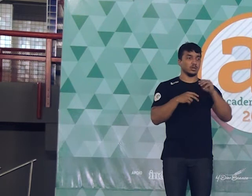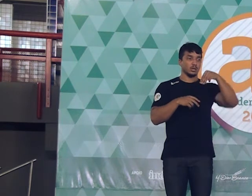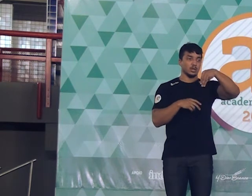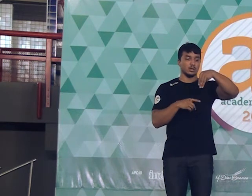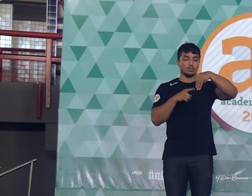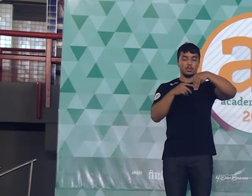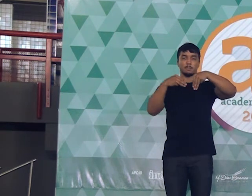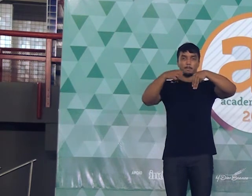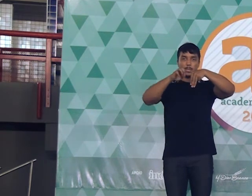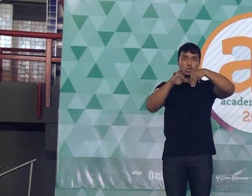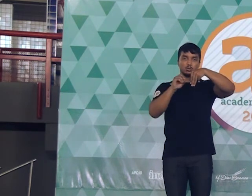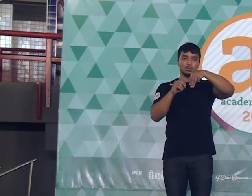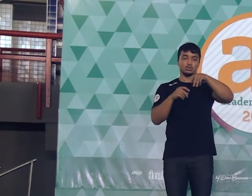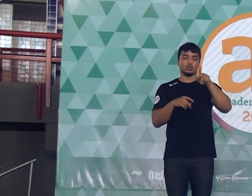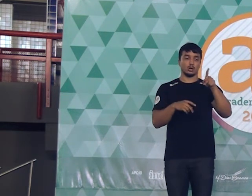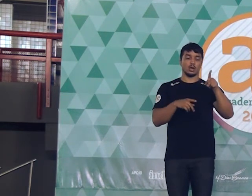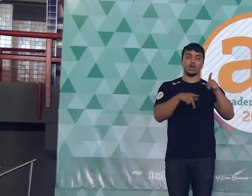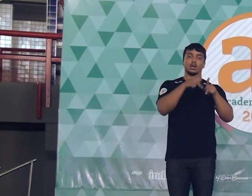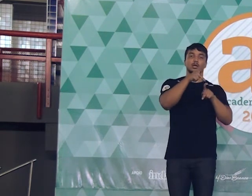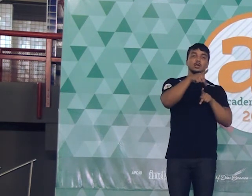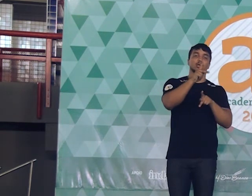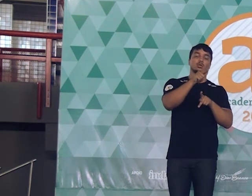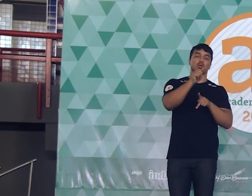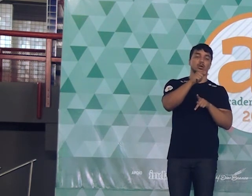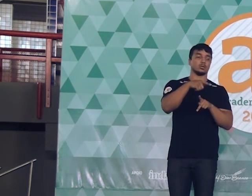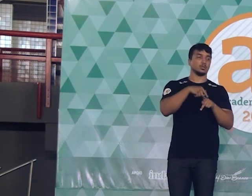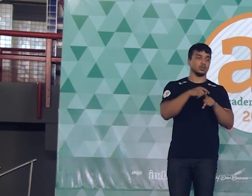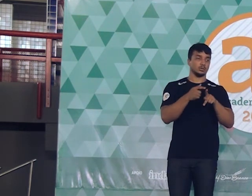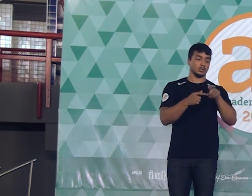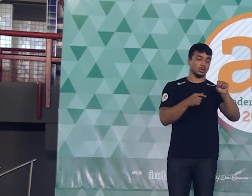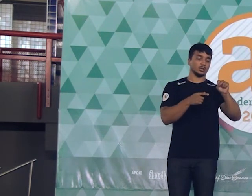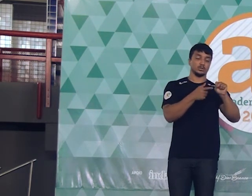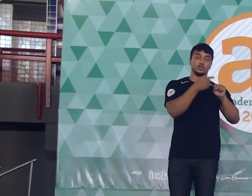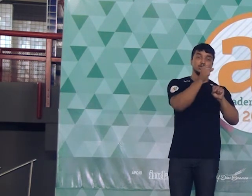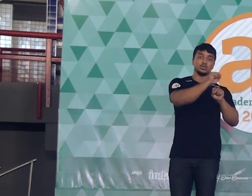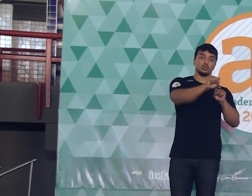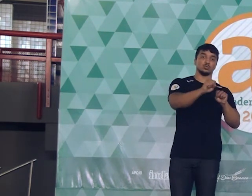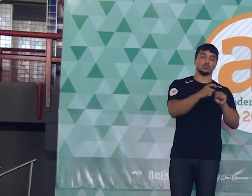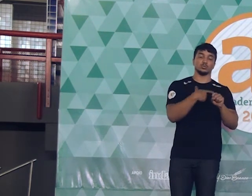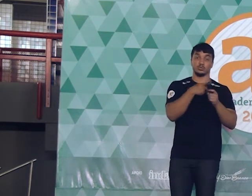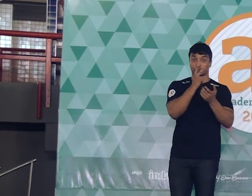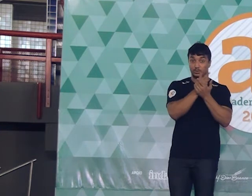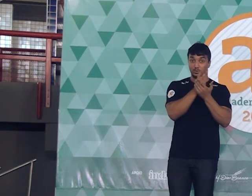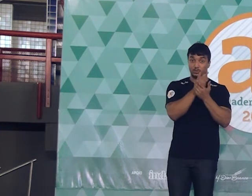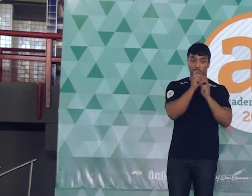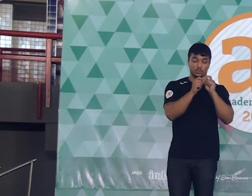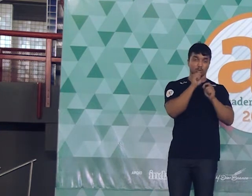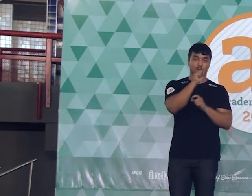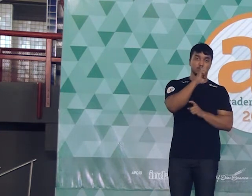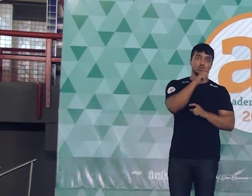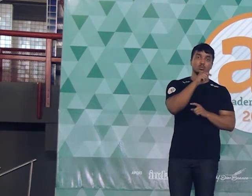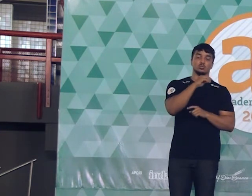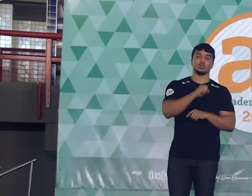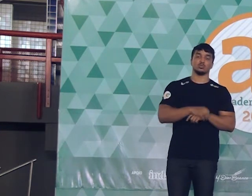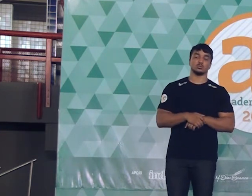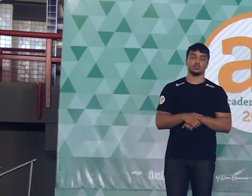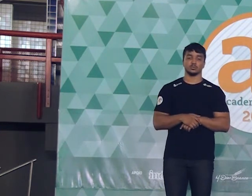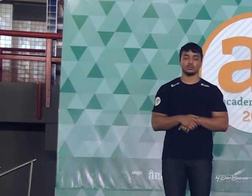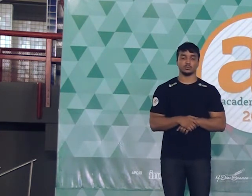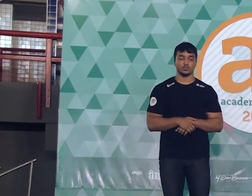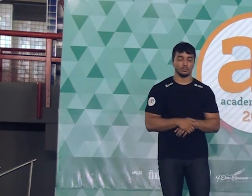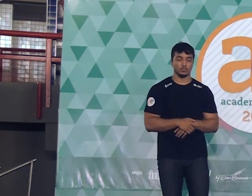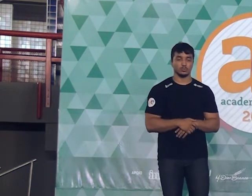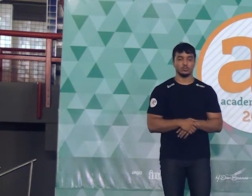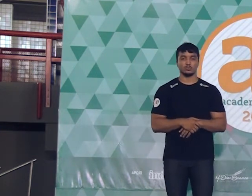de metro, K de quilograma e S de segundo. Então, sempre metro, quilograma e segundo.